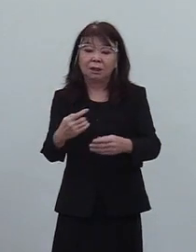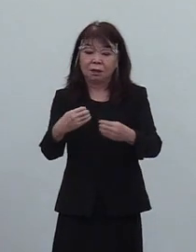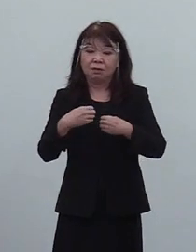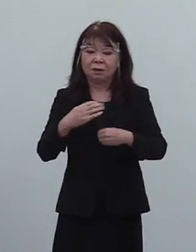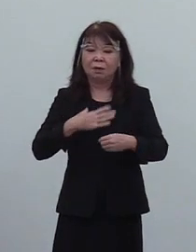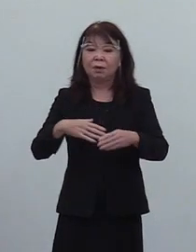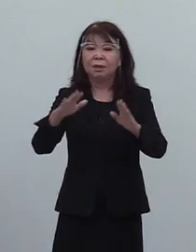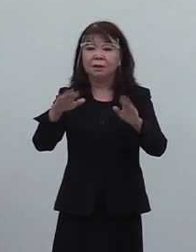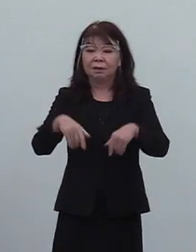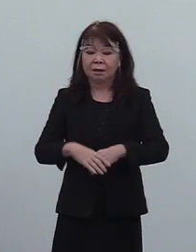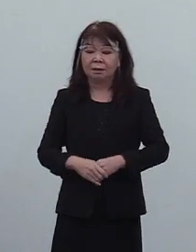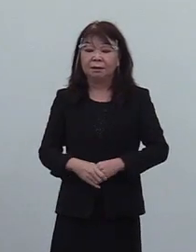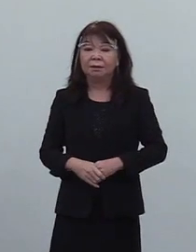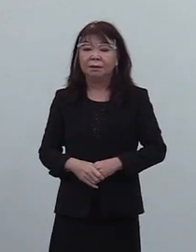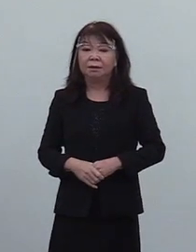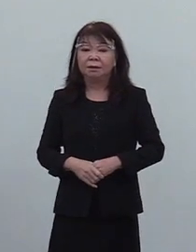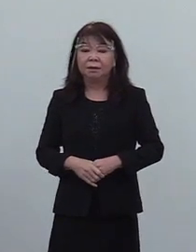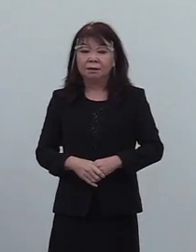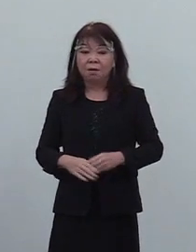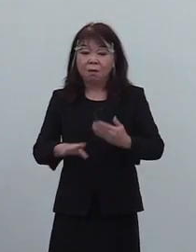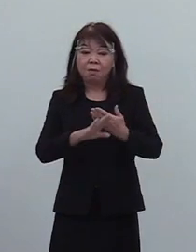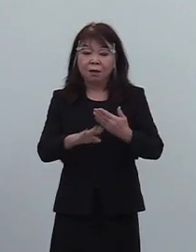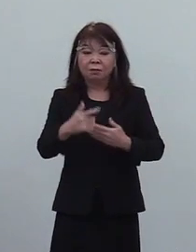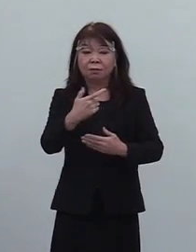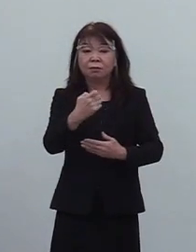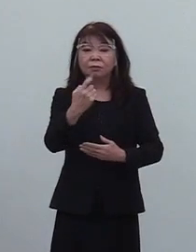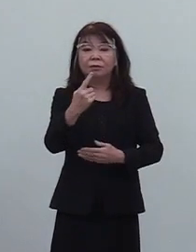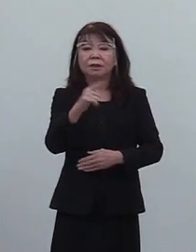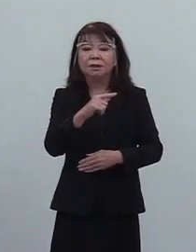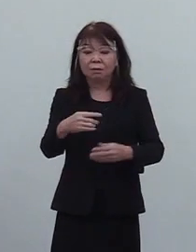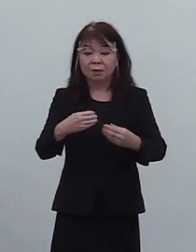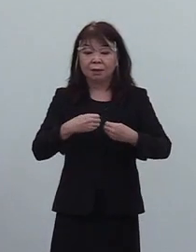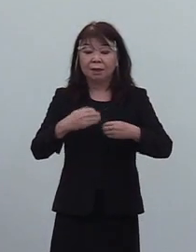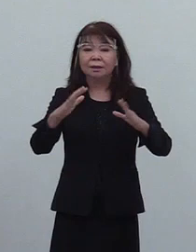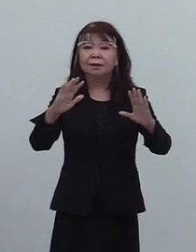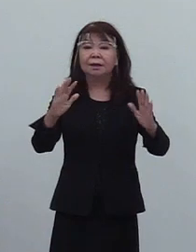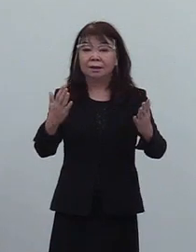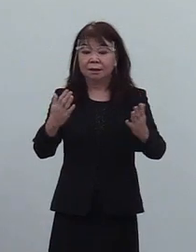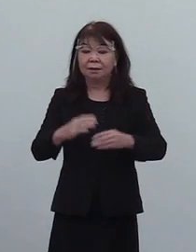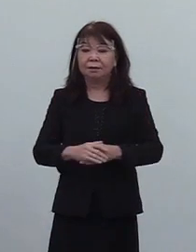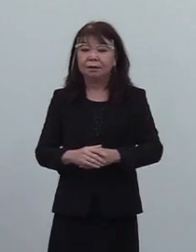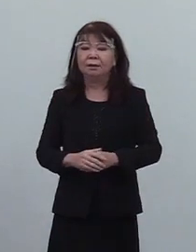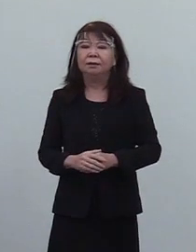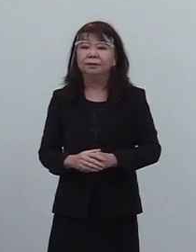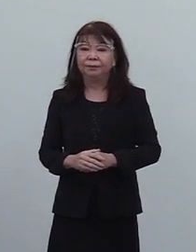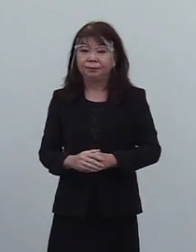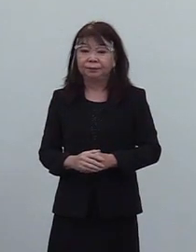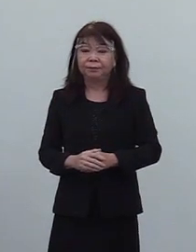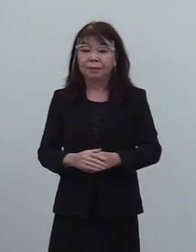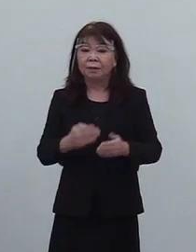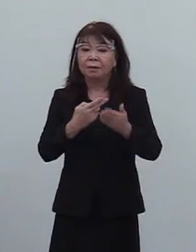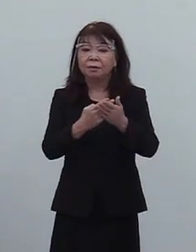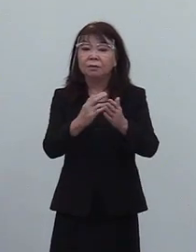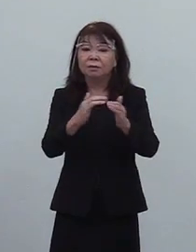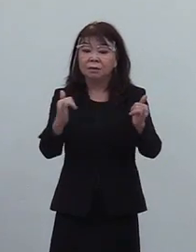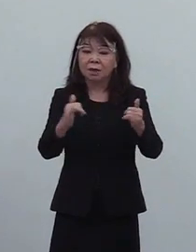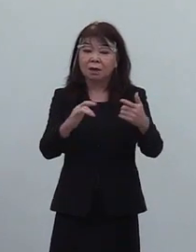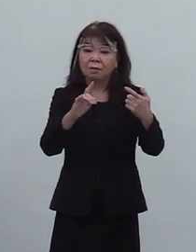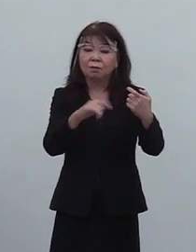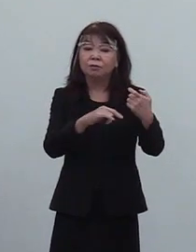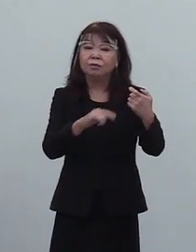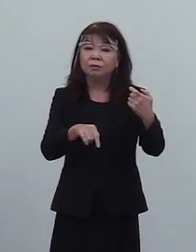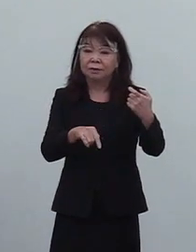で、61名は陰性でございます。残りですね、入所者